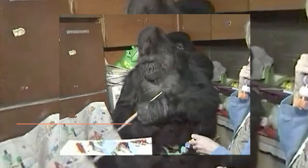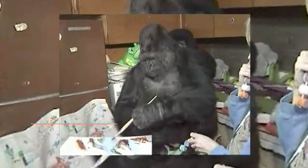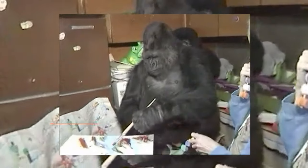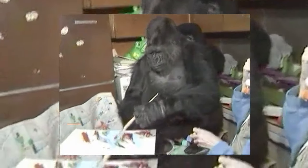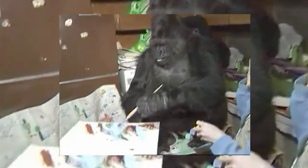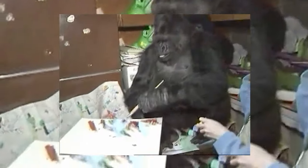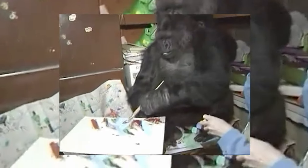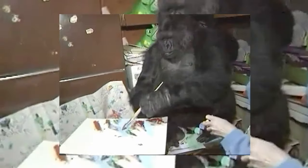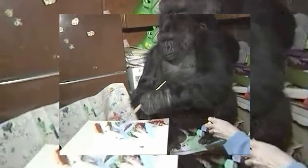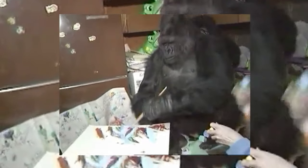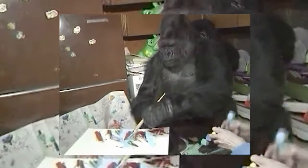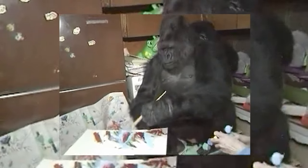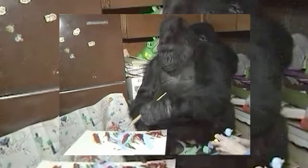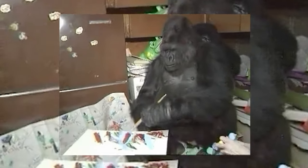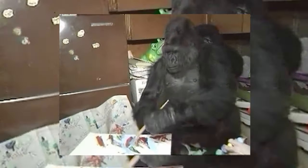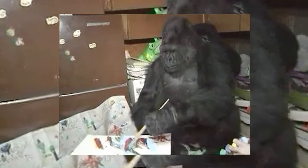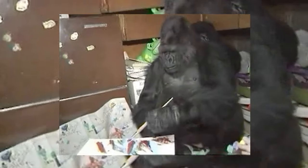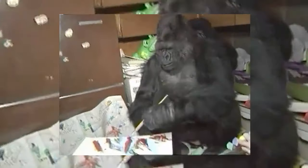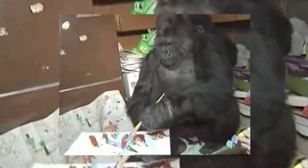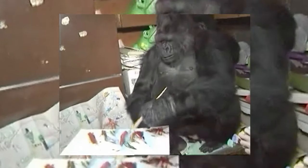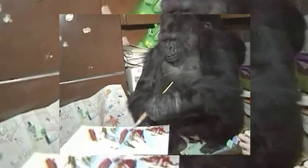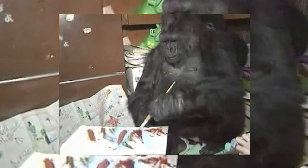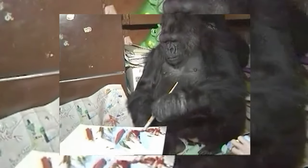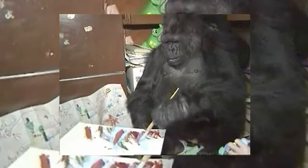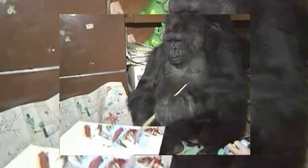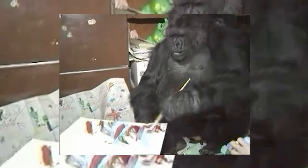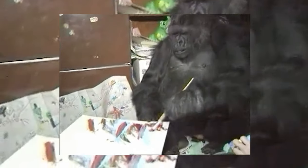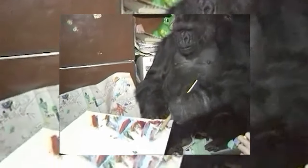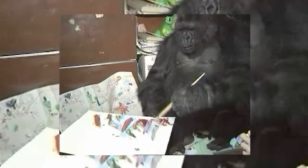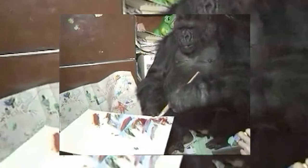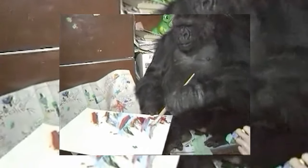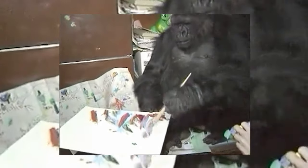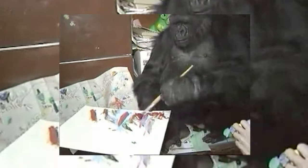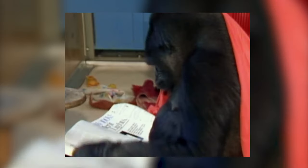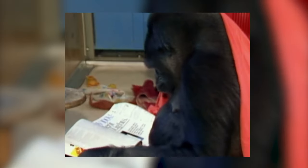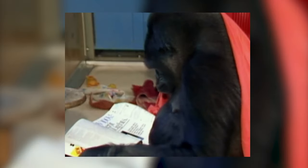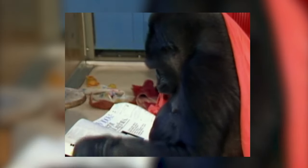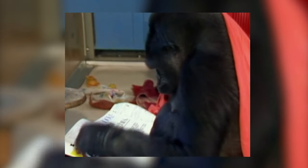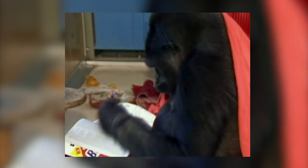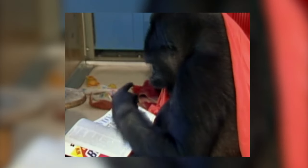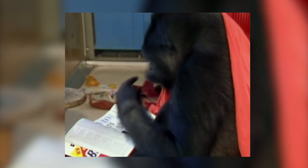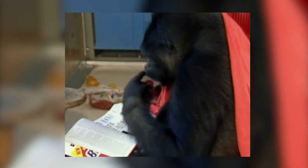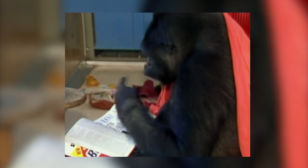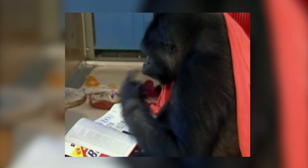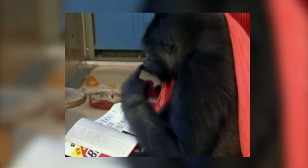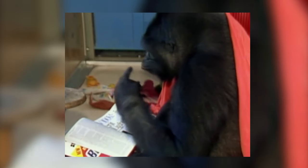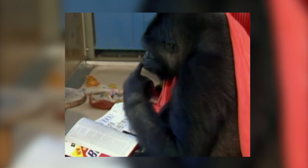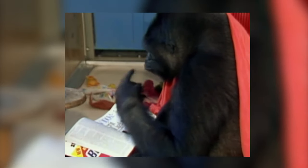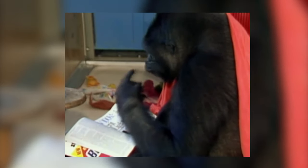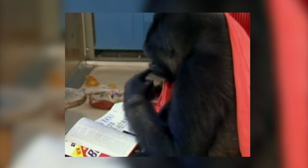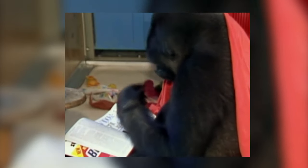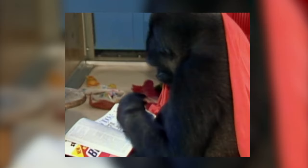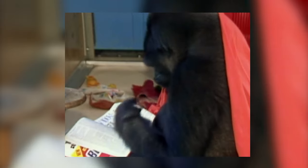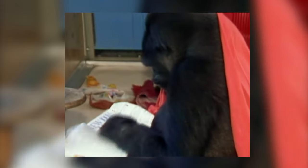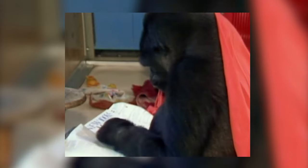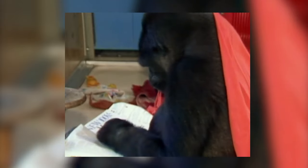come Amore e Terremoto, dimostrando così di essere in grado di rappresentare emozioni simboliche. Coco è morta nel sonno durante la mattina del 19